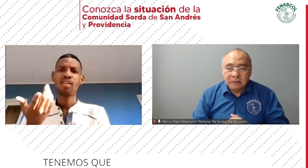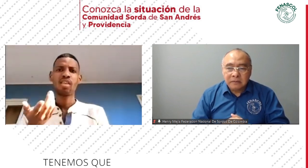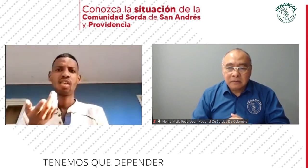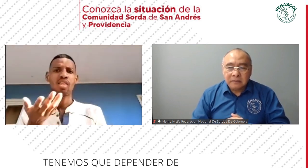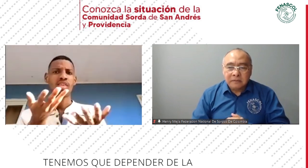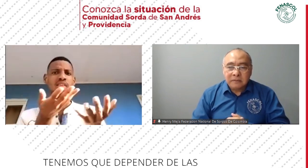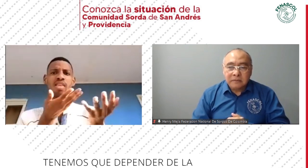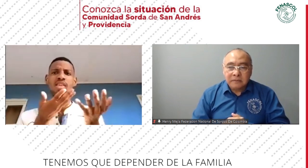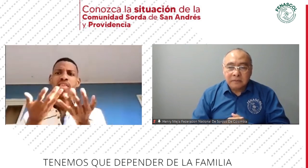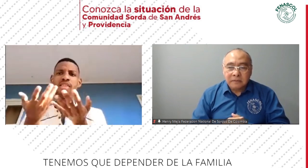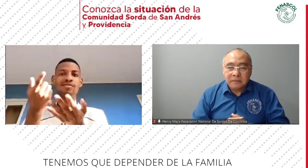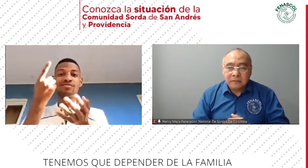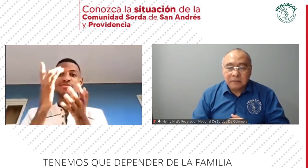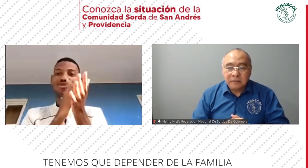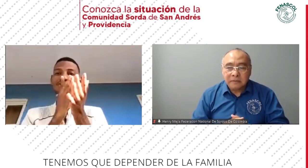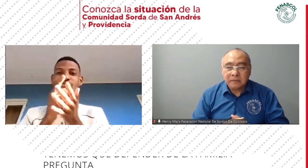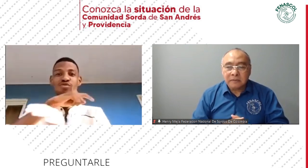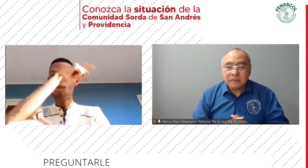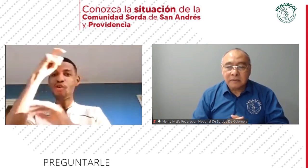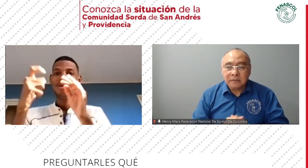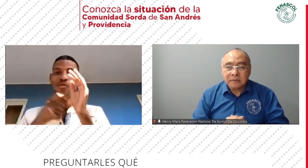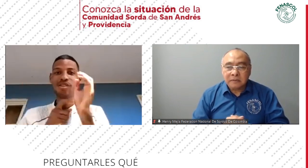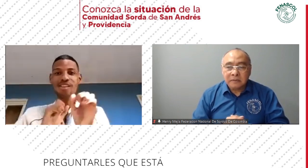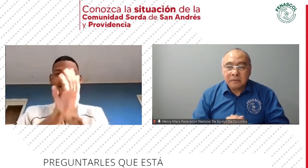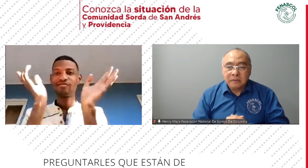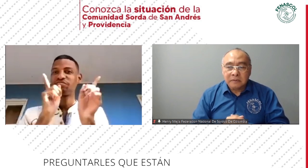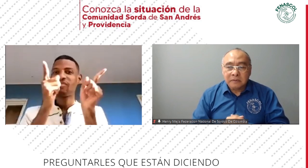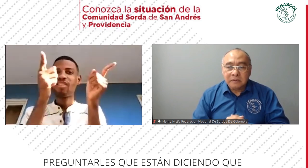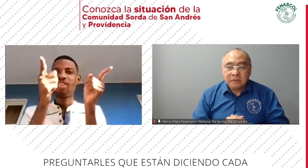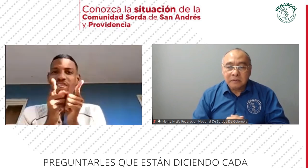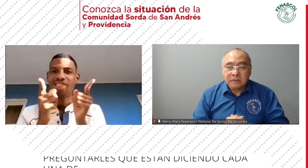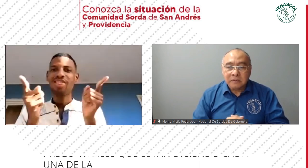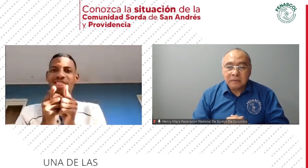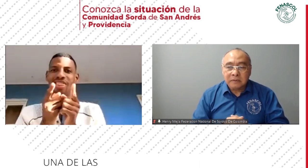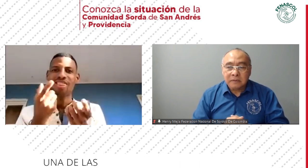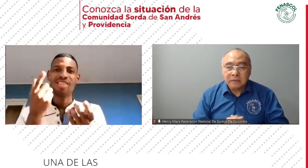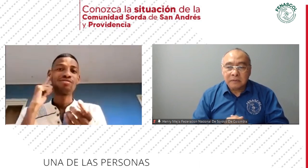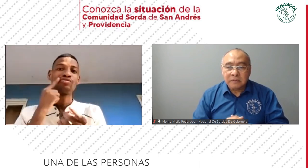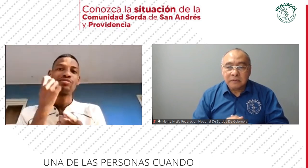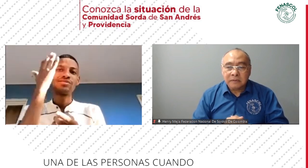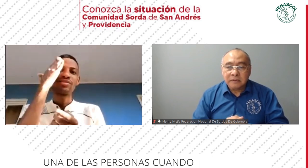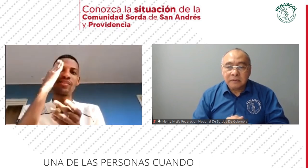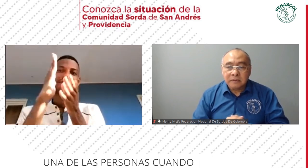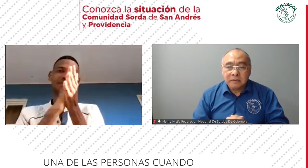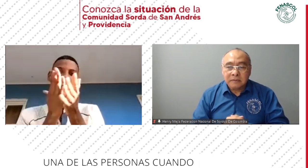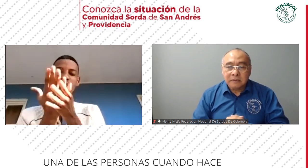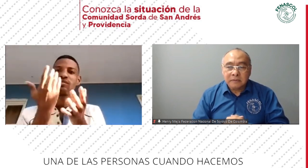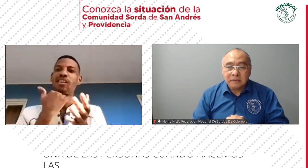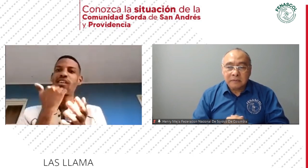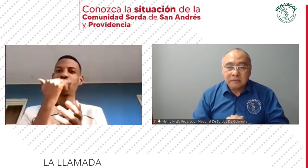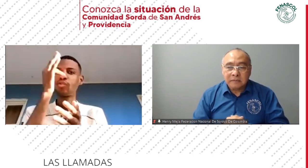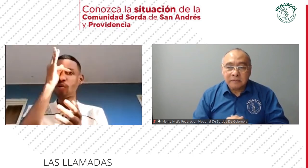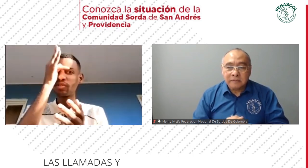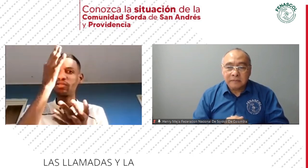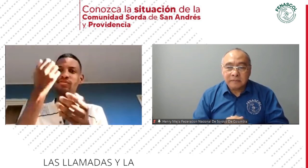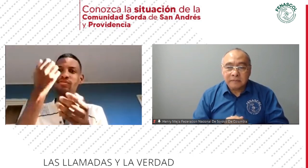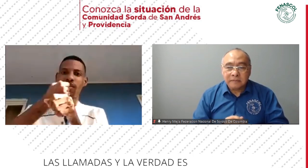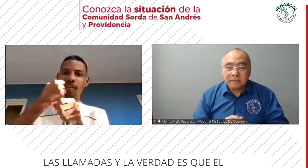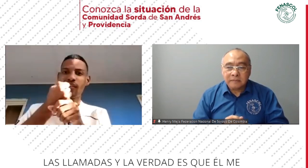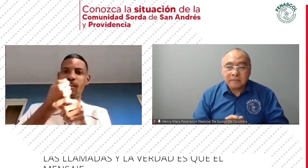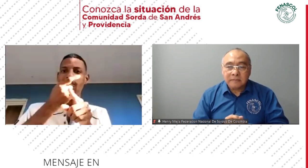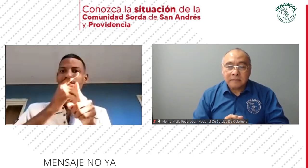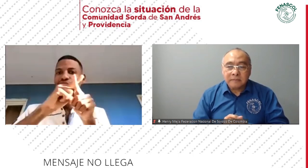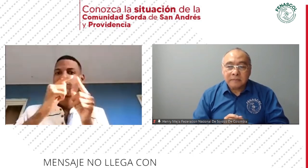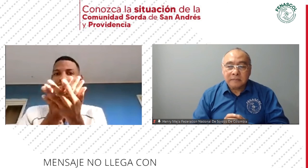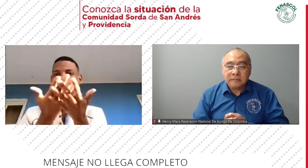que depender de la familia preguntarles que están diciendo cada una de las personas cuando hacemos las llamadas y la verdad es que